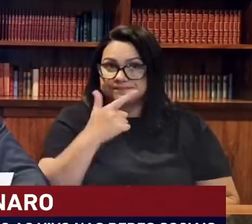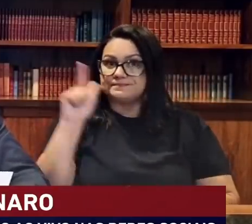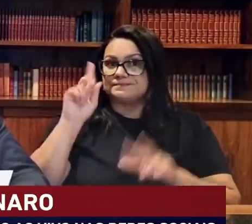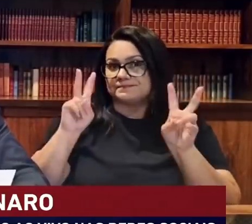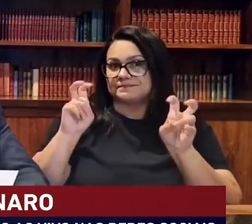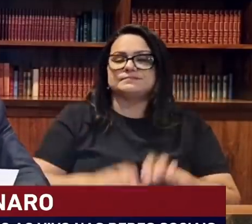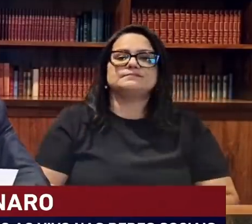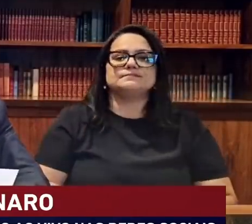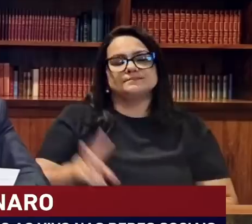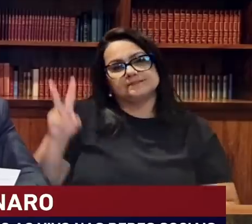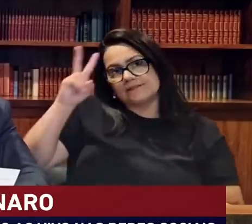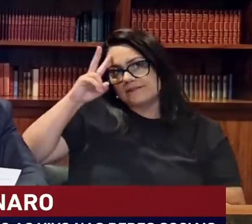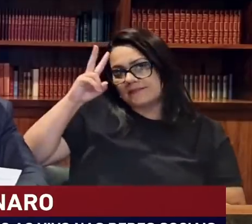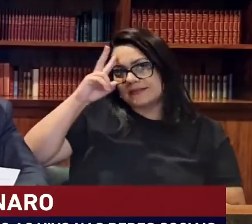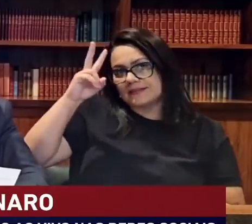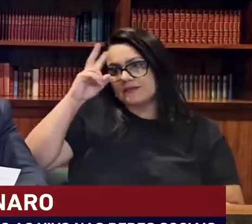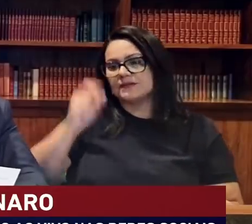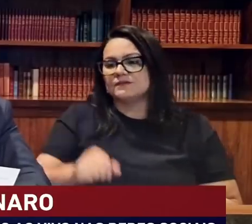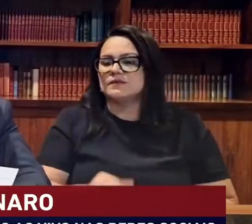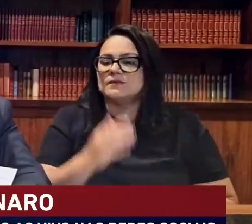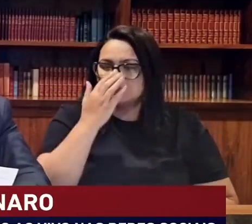Foi segunda-feira, o programa nosso